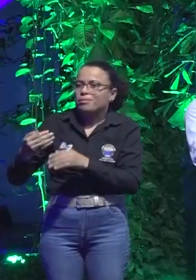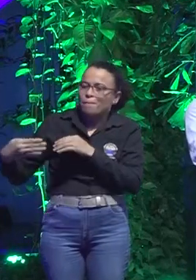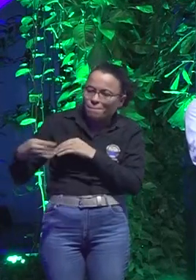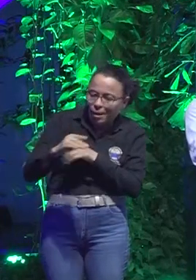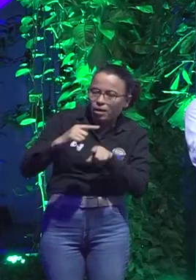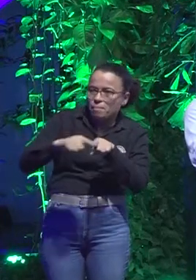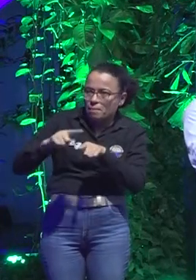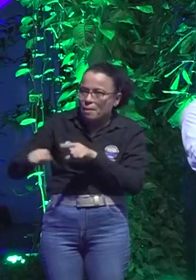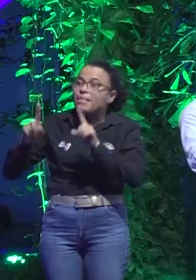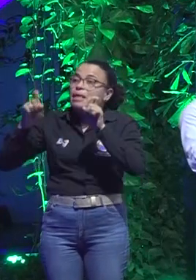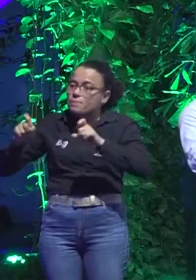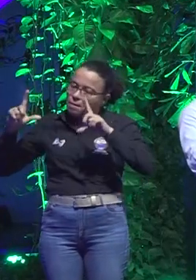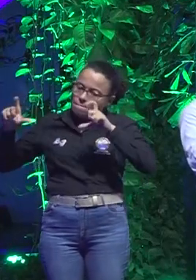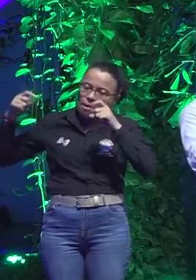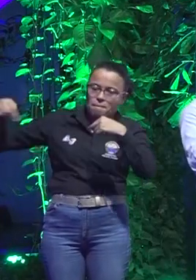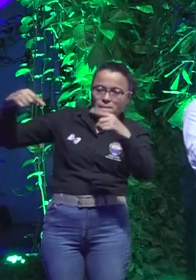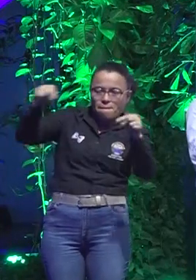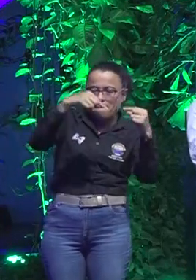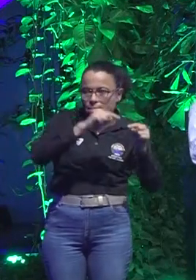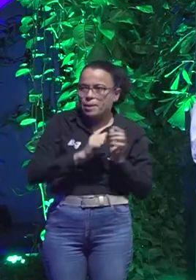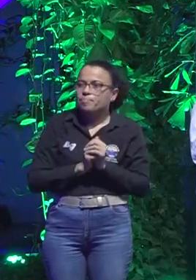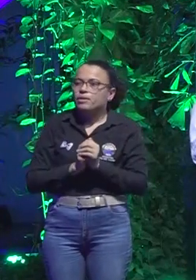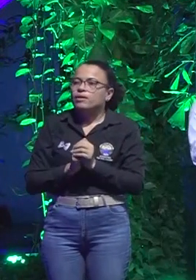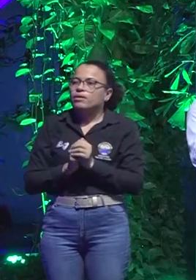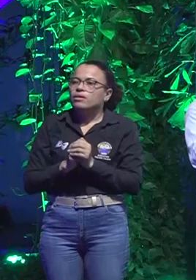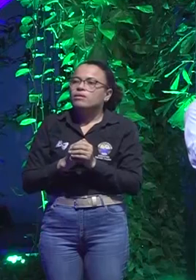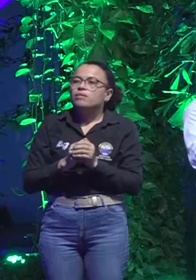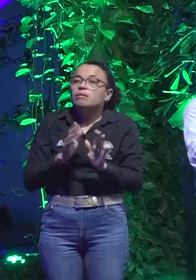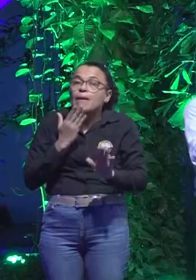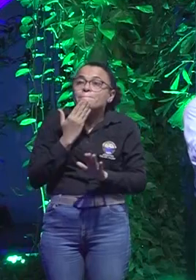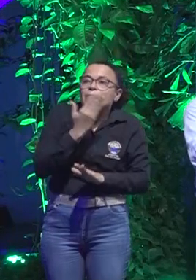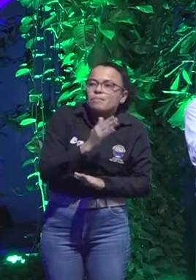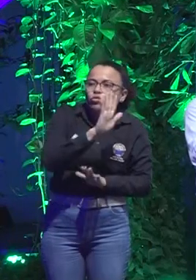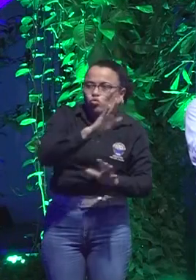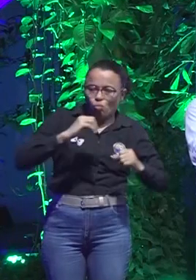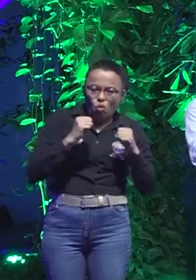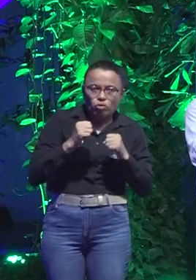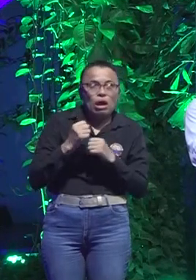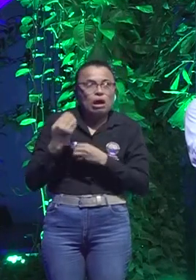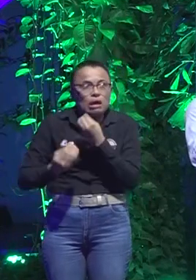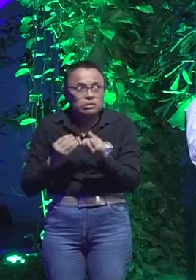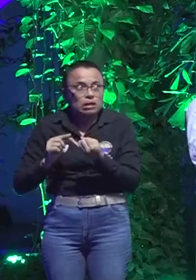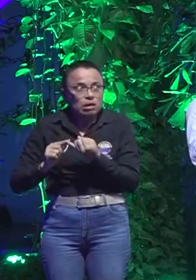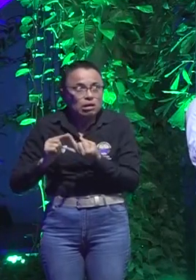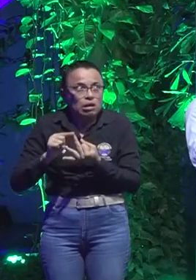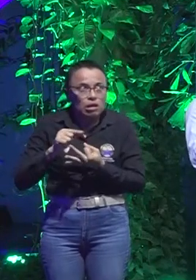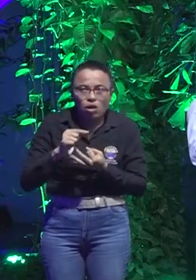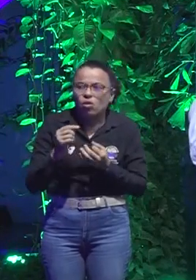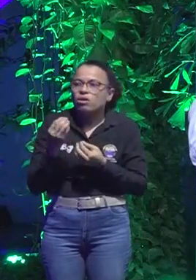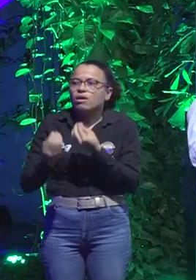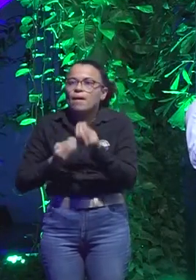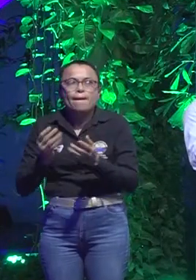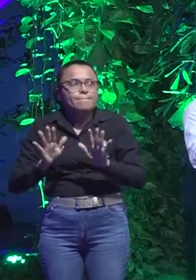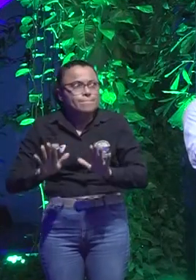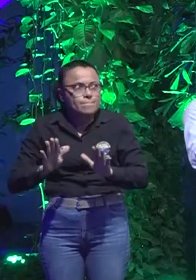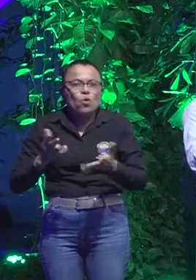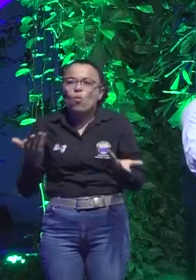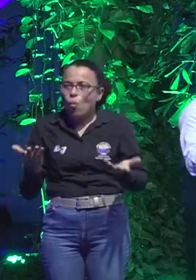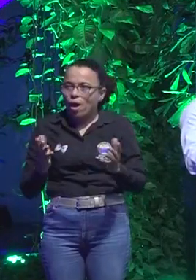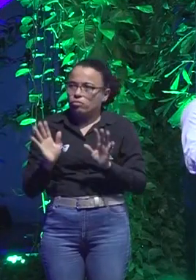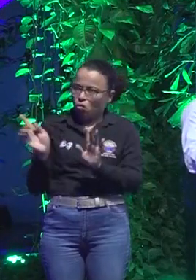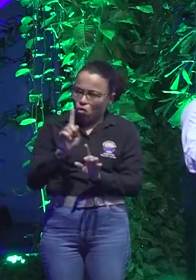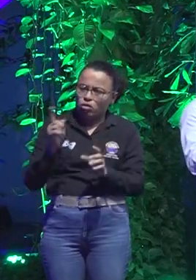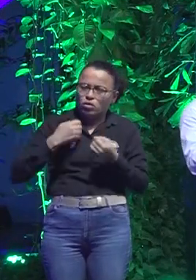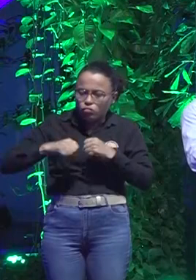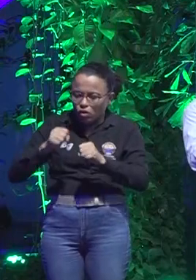regenerativo y no simplemente que desde Bogotá nos digan qué se puede hacer y qué no se puede hacer mientras lanchas artilladas persiguen a los pobres pescadores